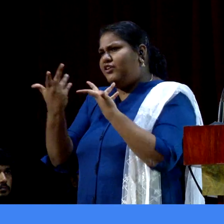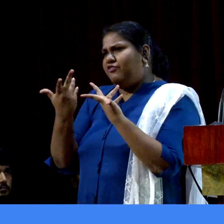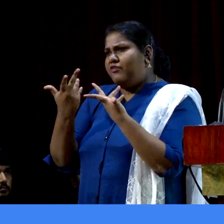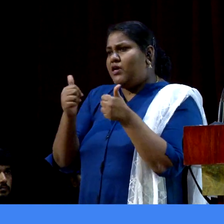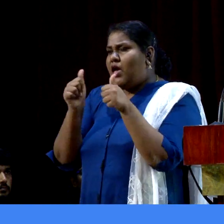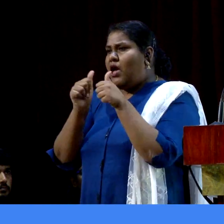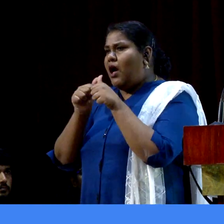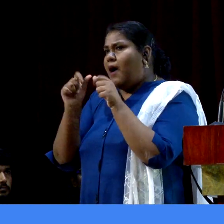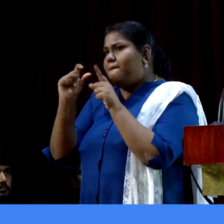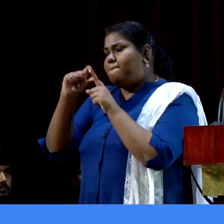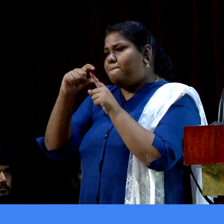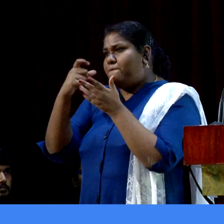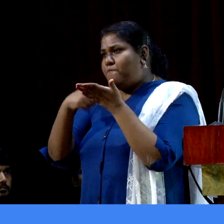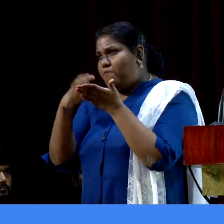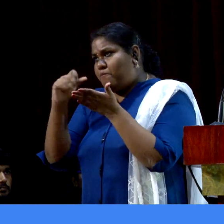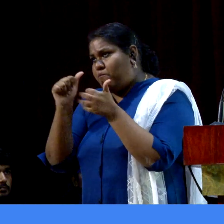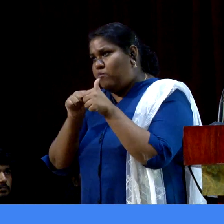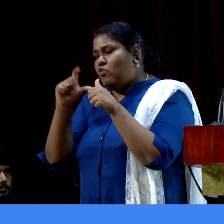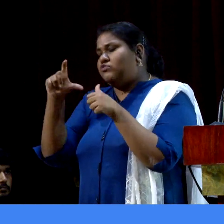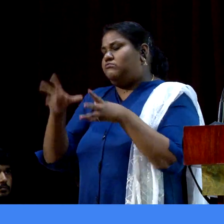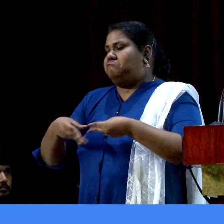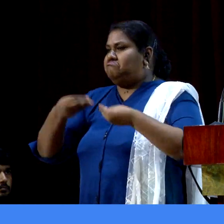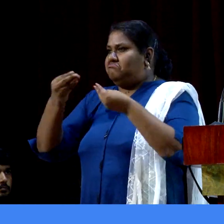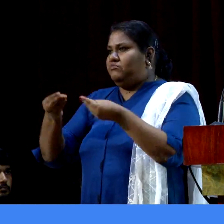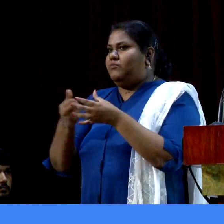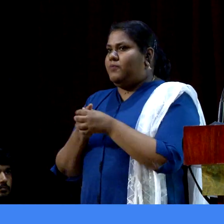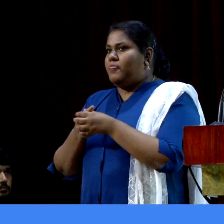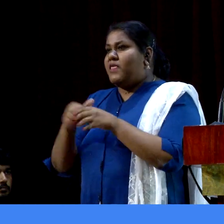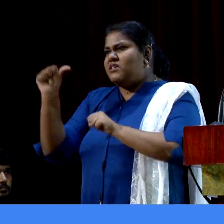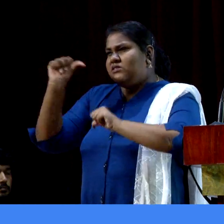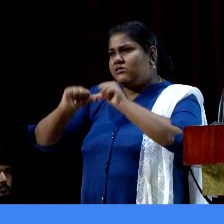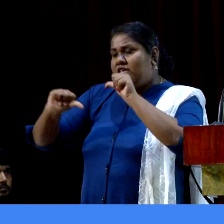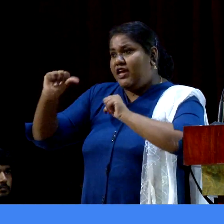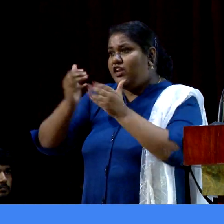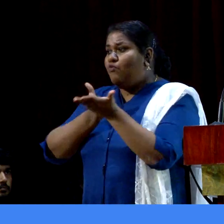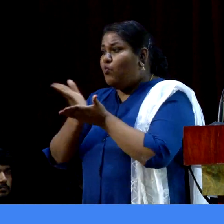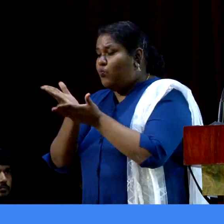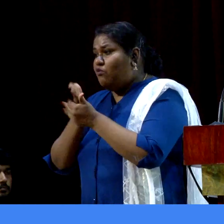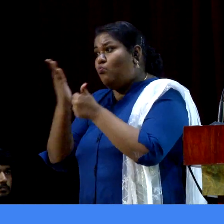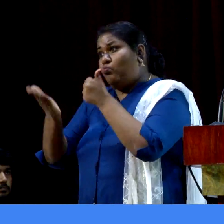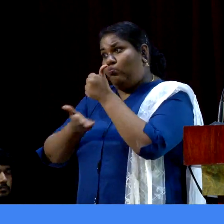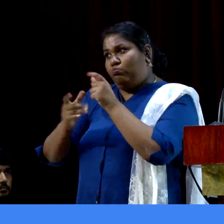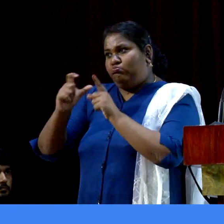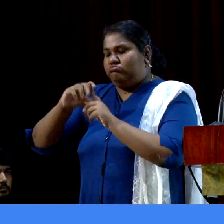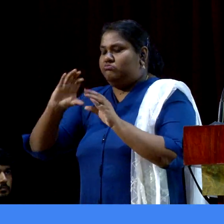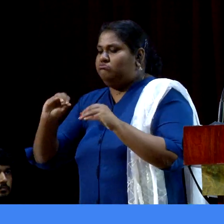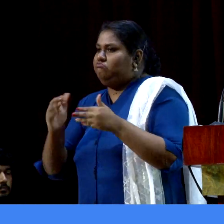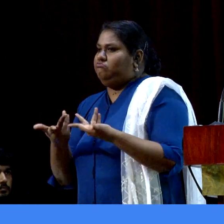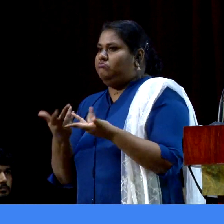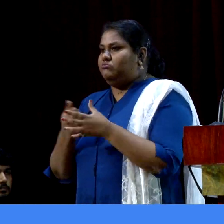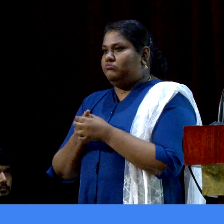டேக்கன் பை டாக்டர் கலைஞர். உணவு உற்பத்தியை விரிவாக்கம் செய்ய வேண்டும் என்று